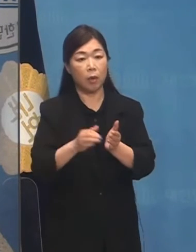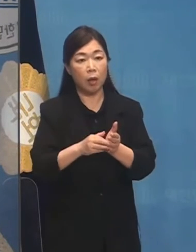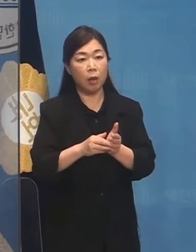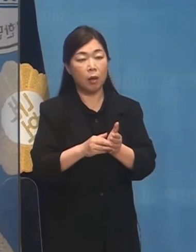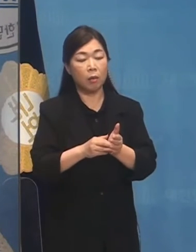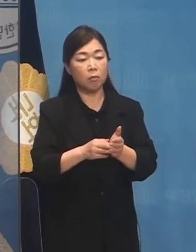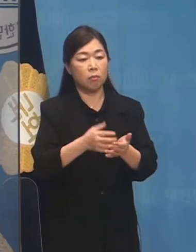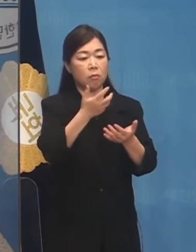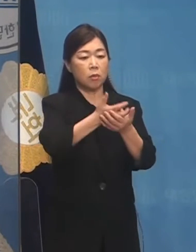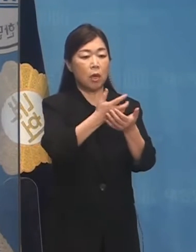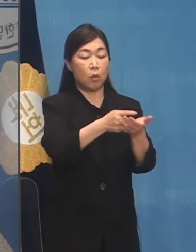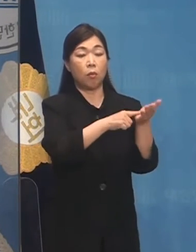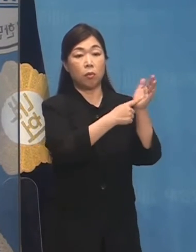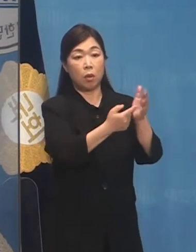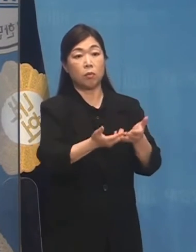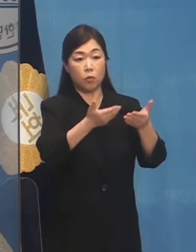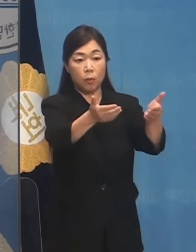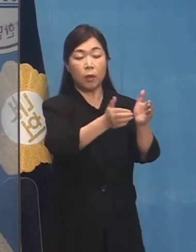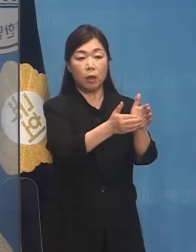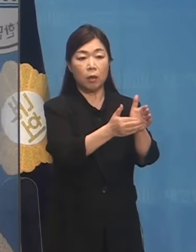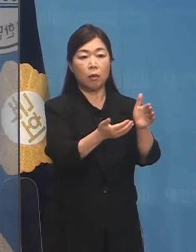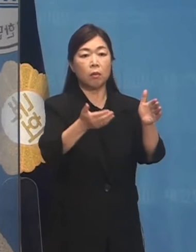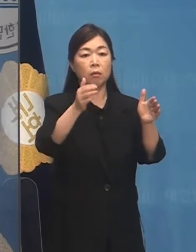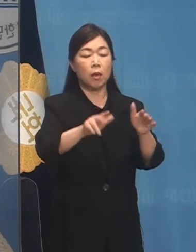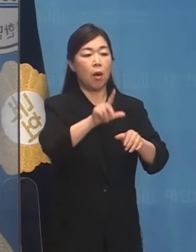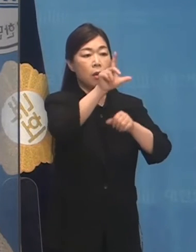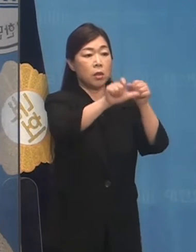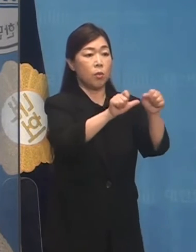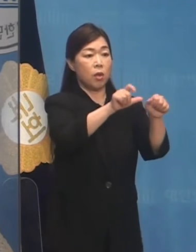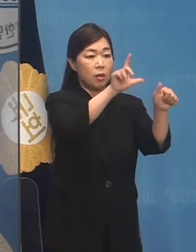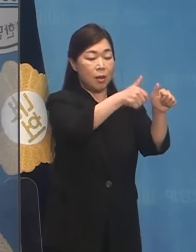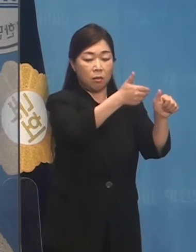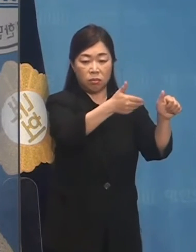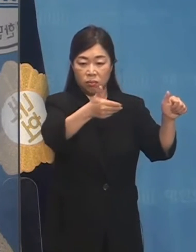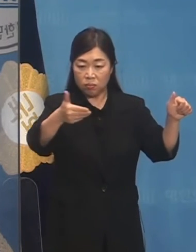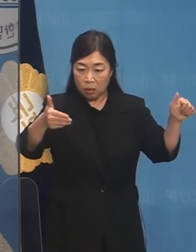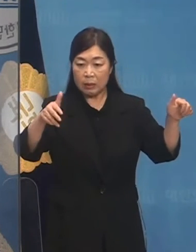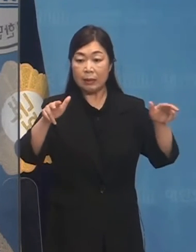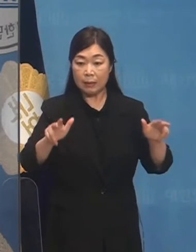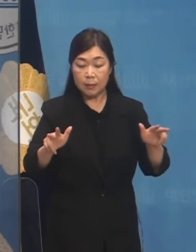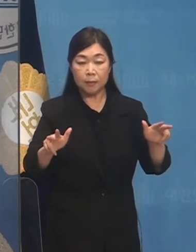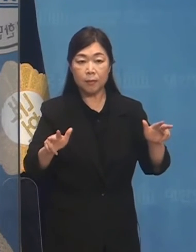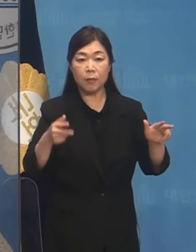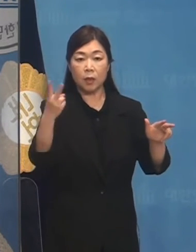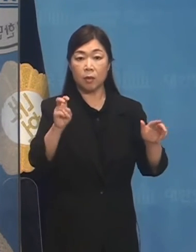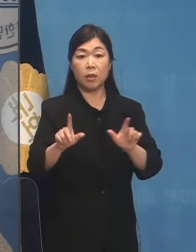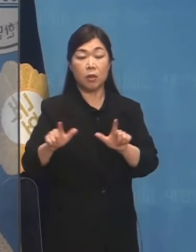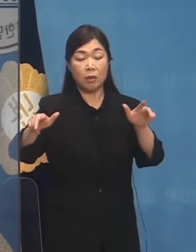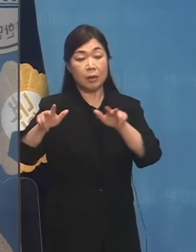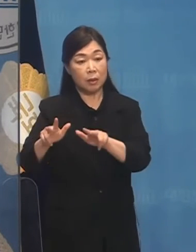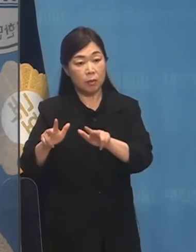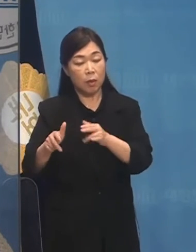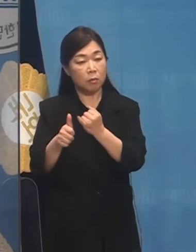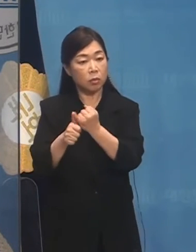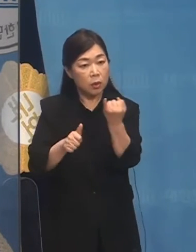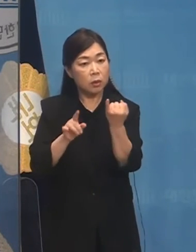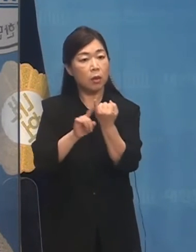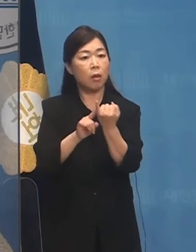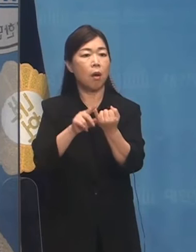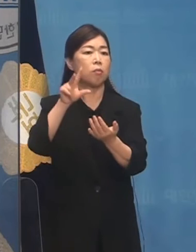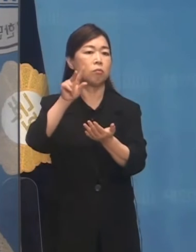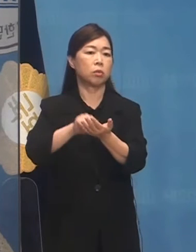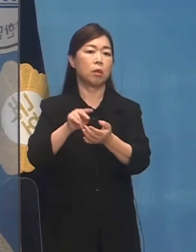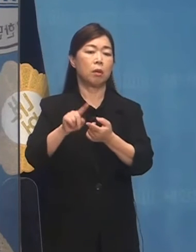들어왔다라고 청문회 자료에 제공을 했습니다. 하지만 15년이 지난 2022년에는 부인 최화영 씨의